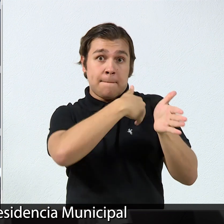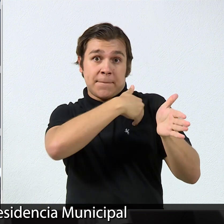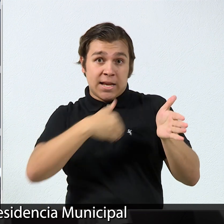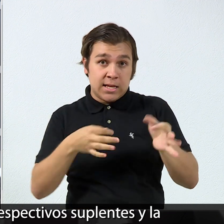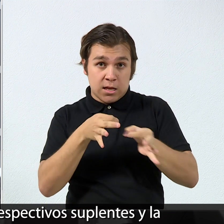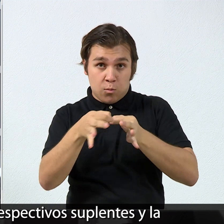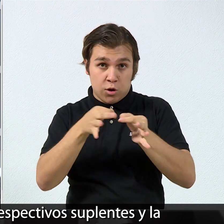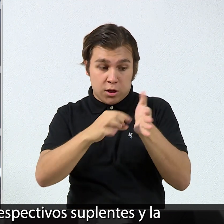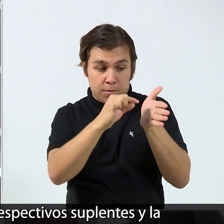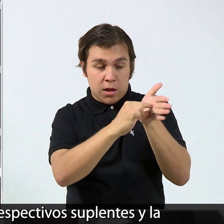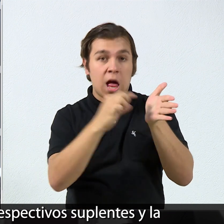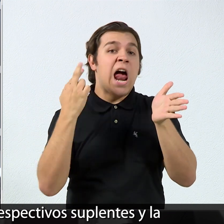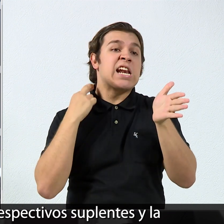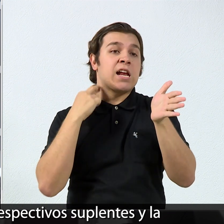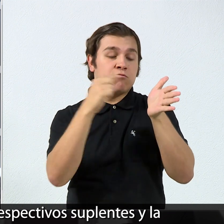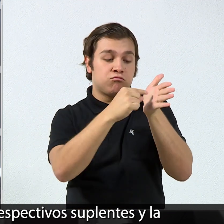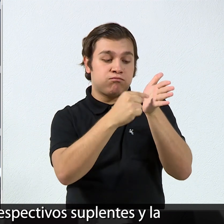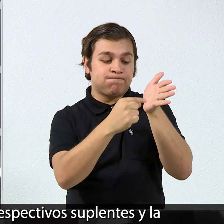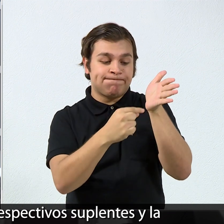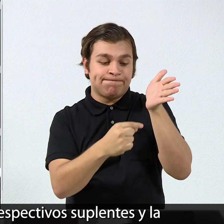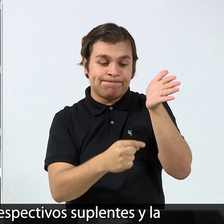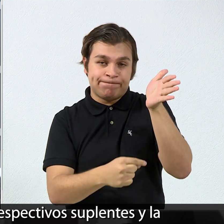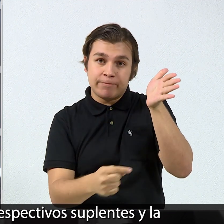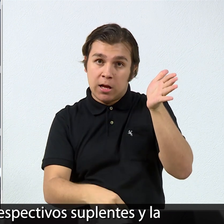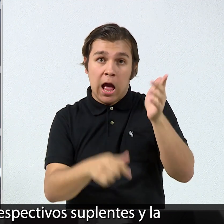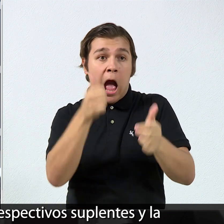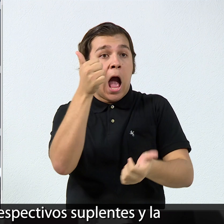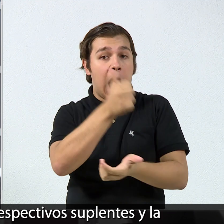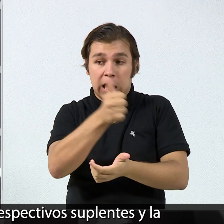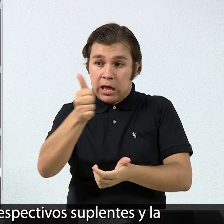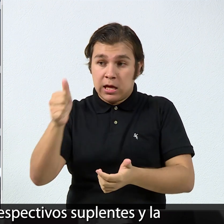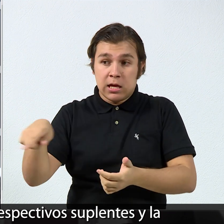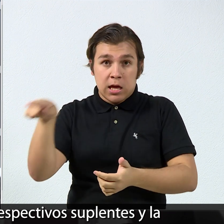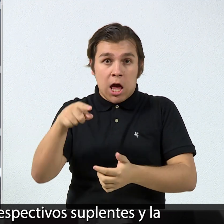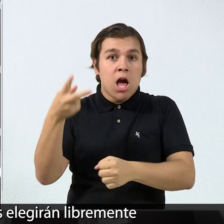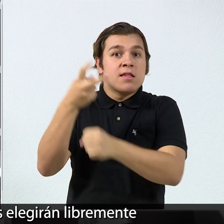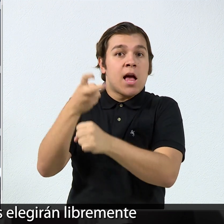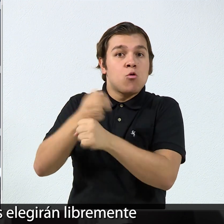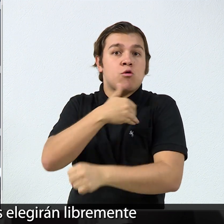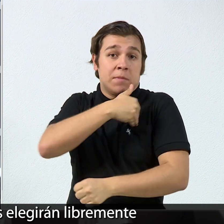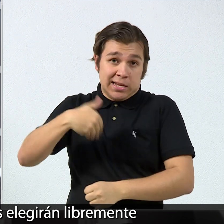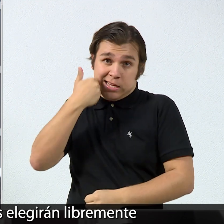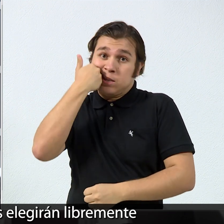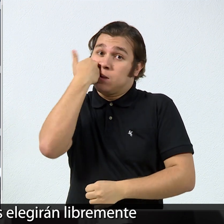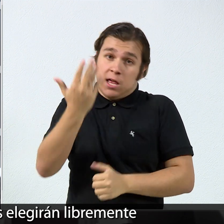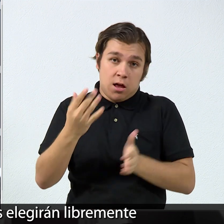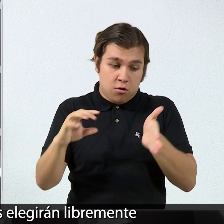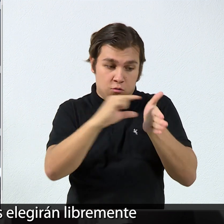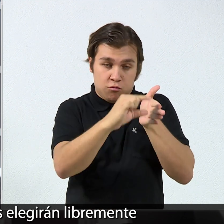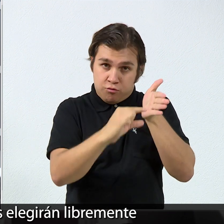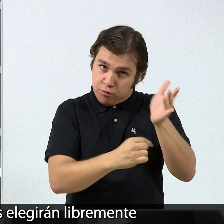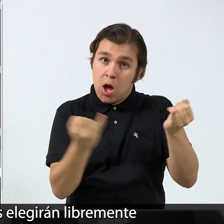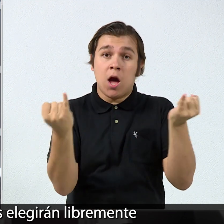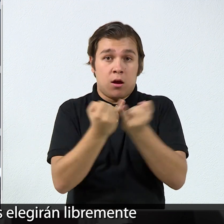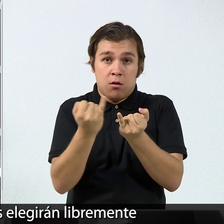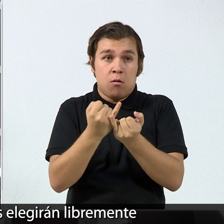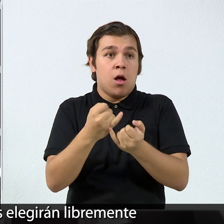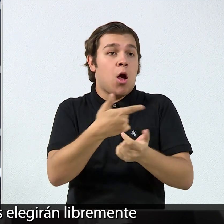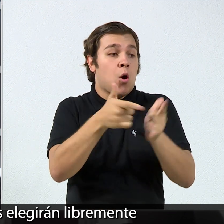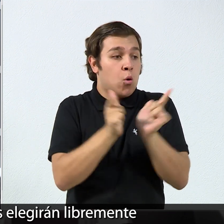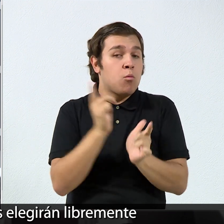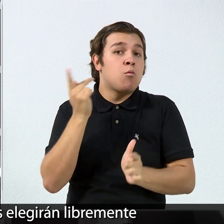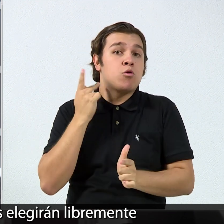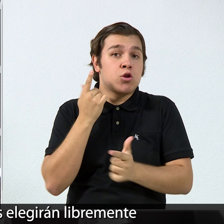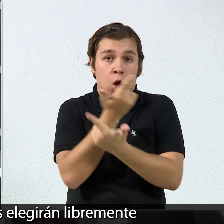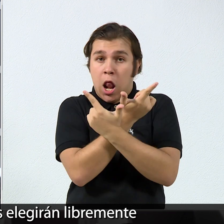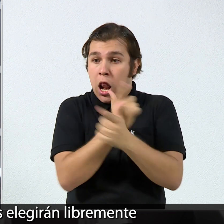y después las regidurías con sus respectivos suplentes y la sindicatura. Los partidos políticos elegirán libremente la